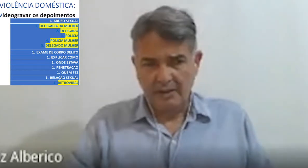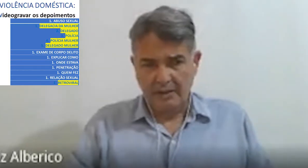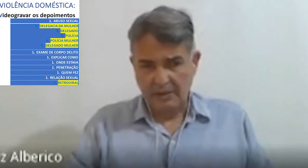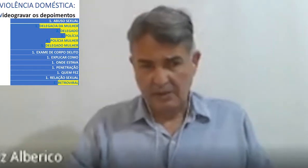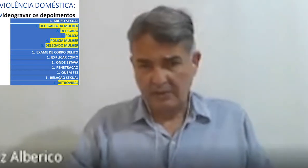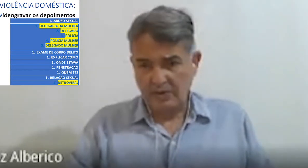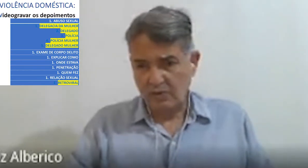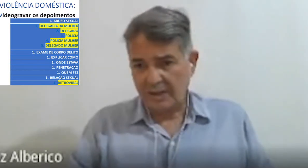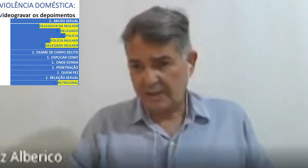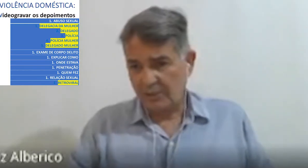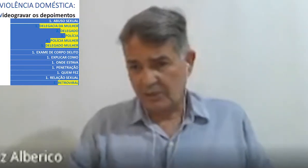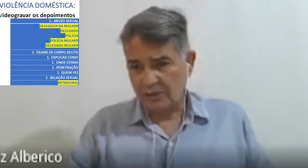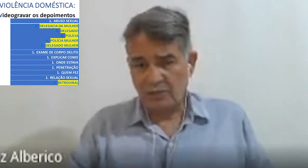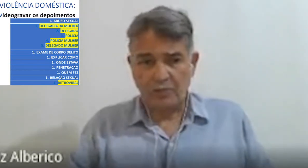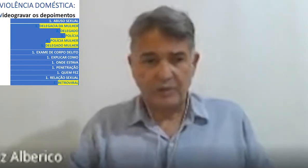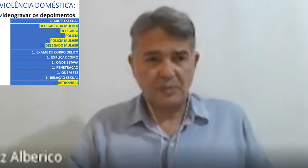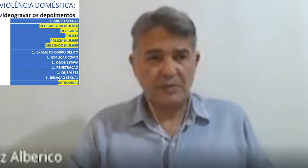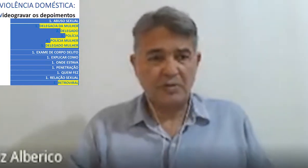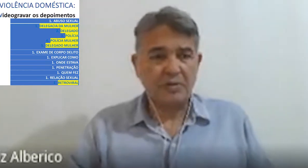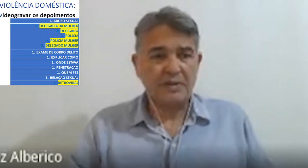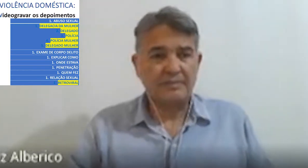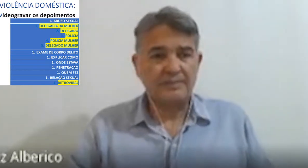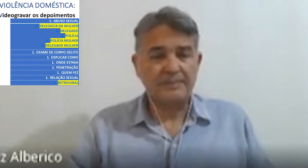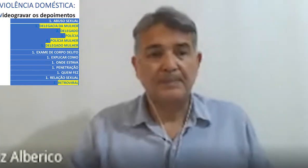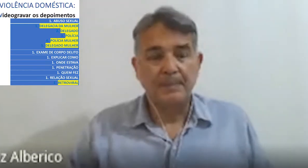aí a gente vai estudar depois junto com outras pessoas.